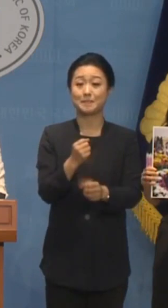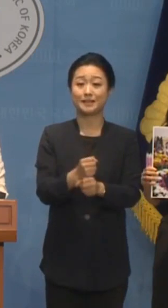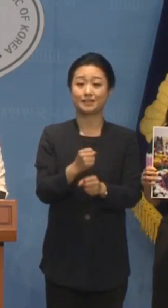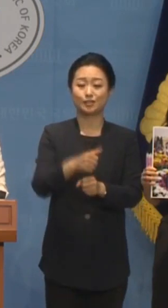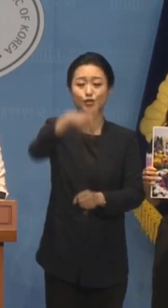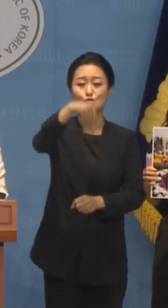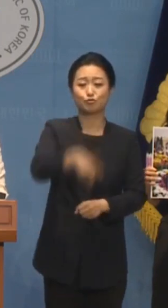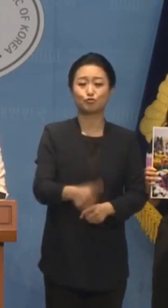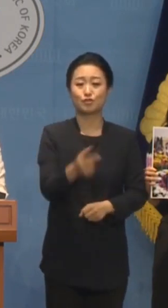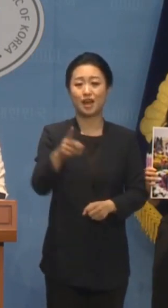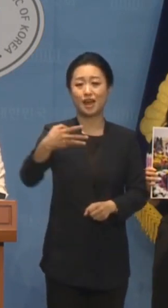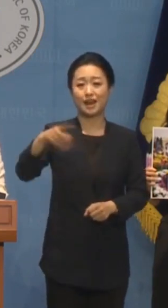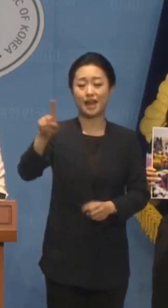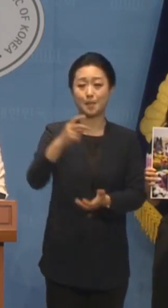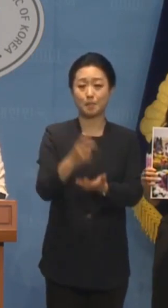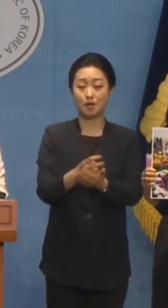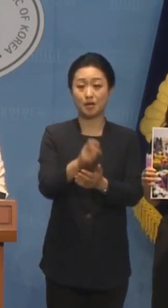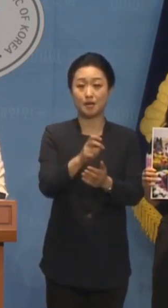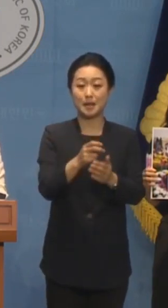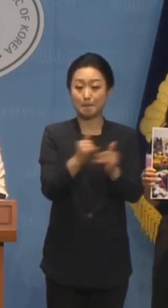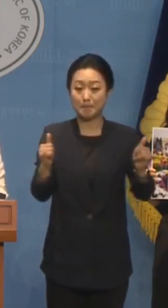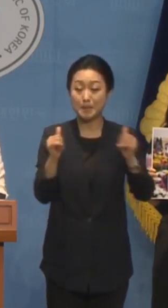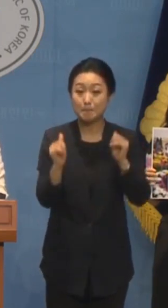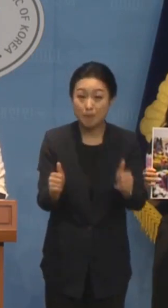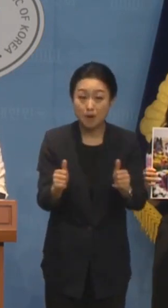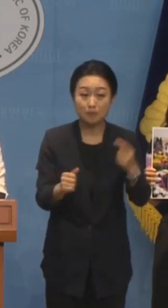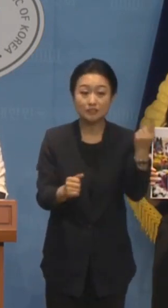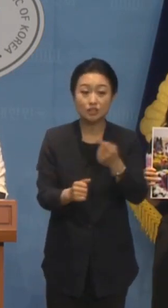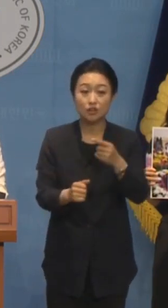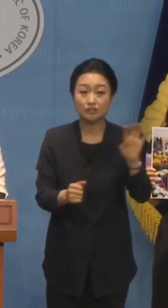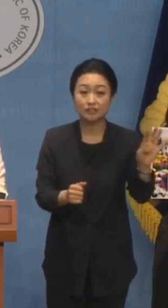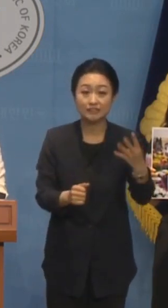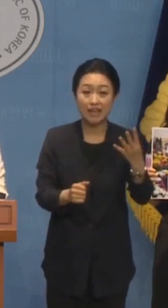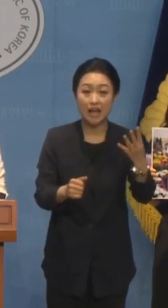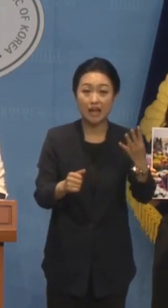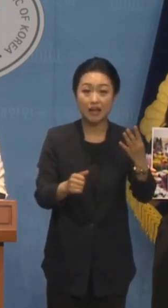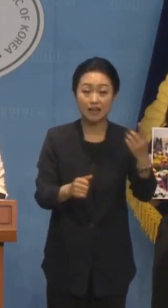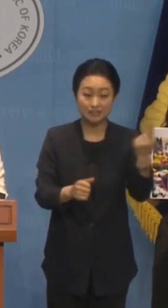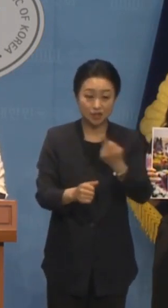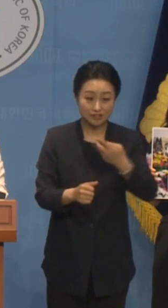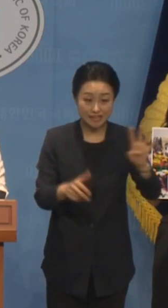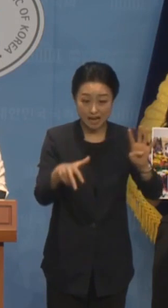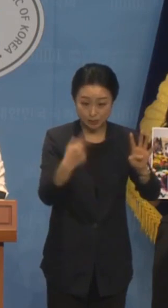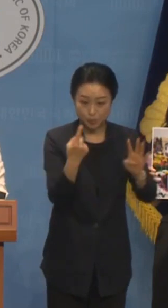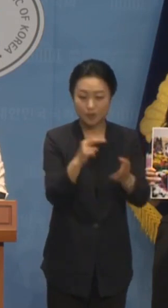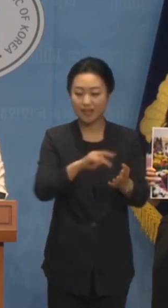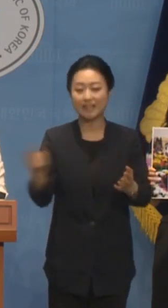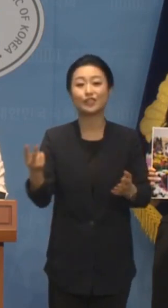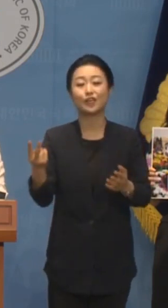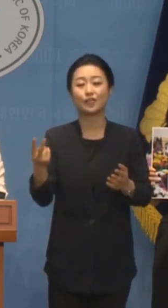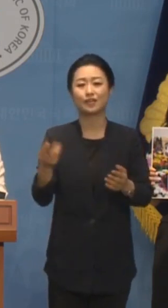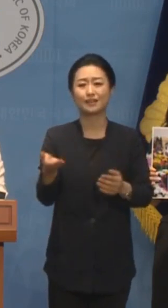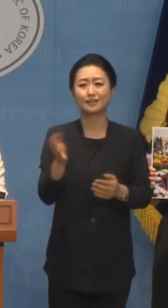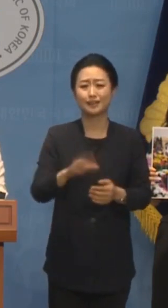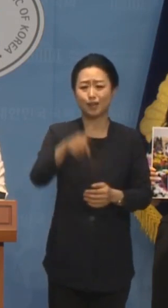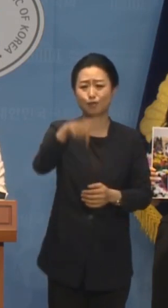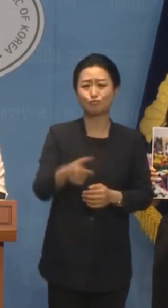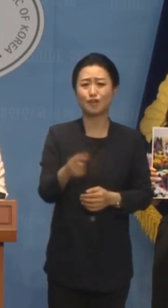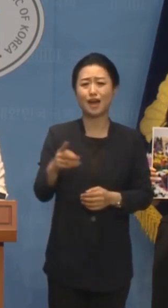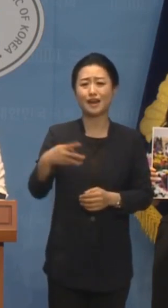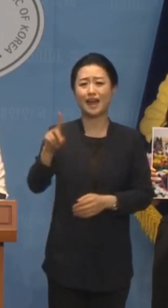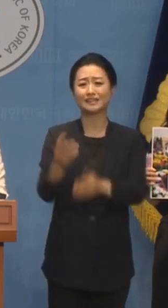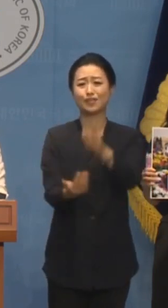구하라법입니다. 민법 1004조 개정안입니다. 그런데 그 법을 발의하고 나서 11월에 구하라 양